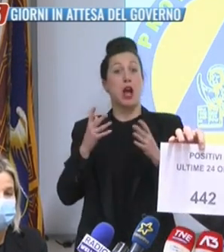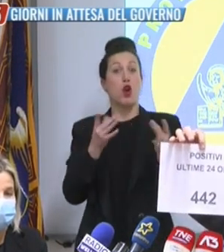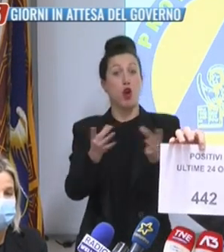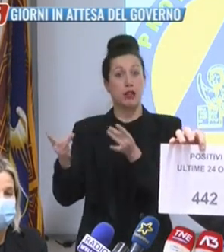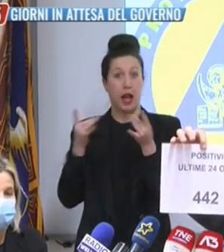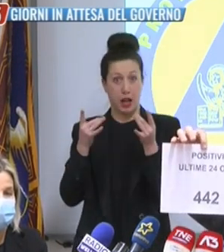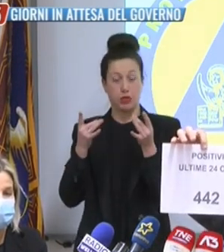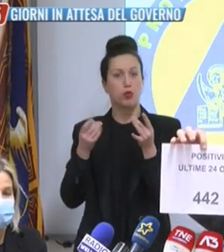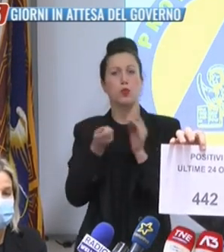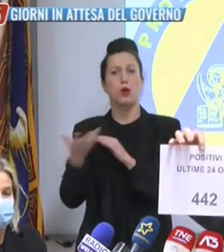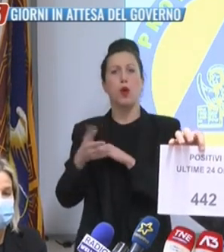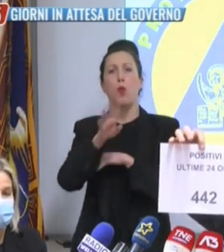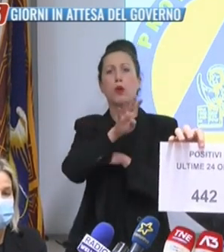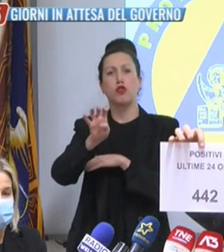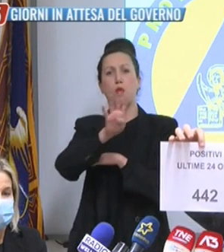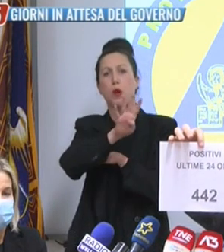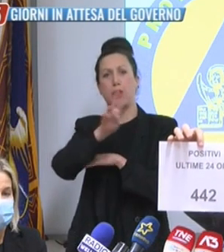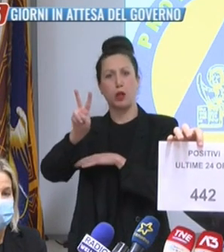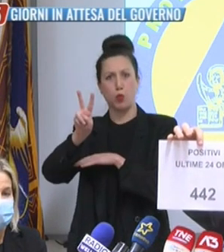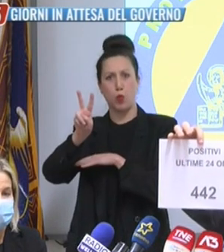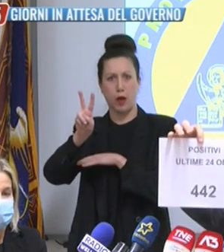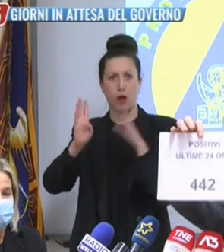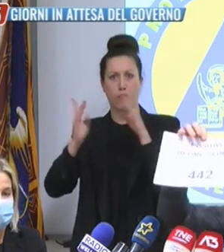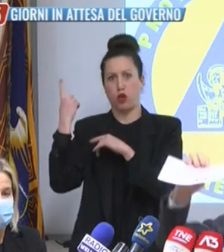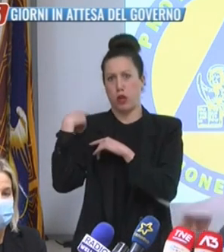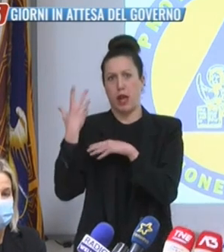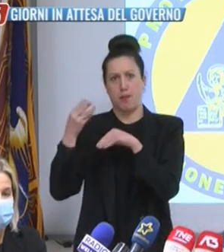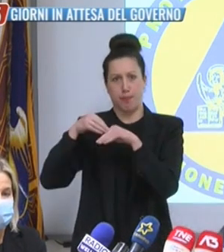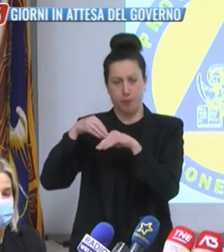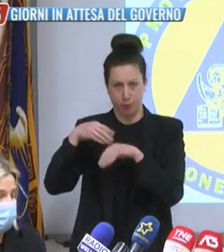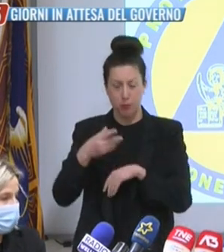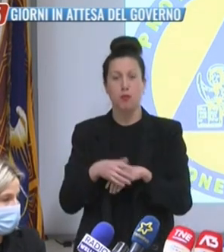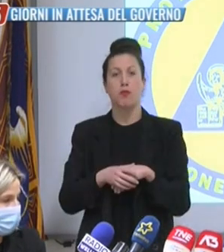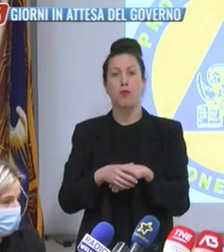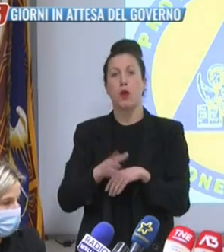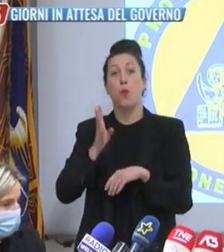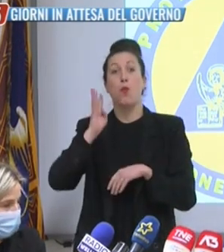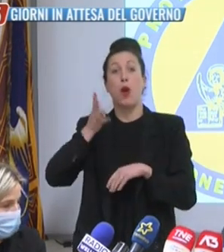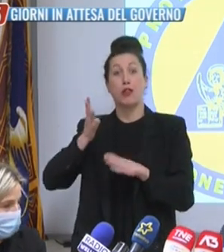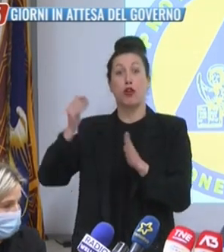persone positive sono 442 nelle ultime 24 ore su